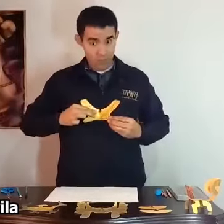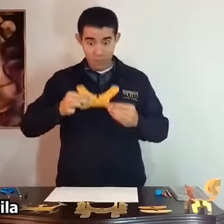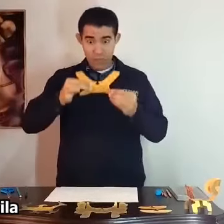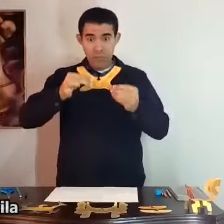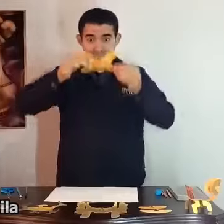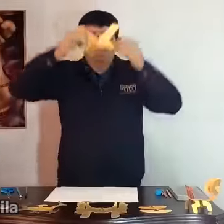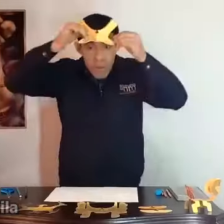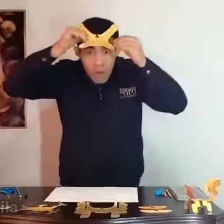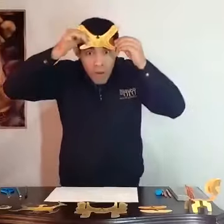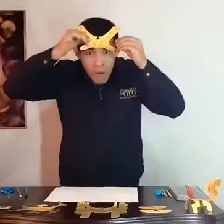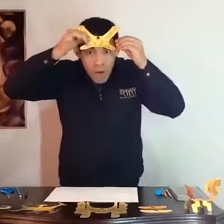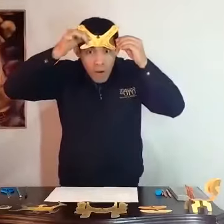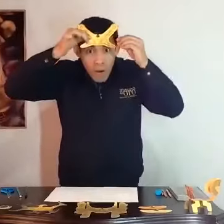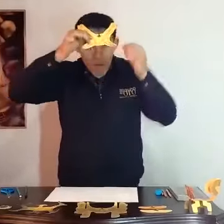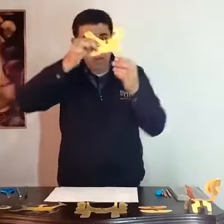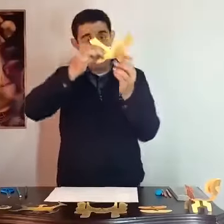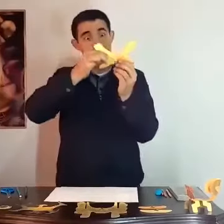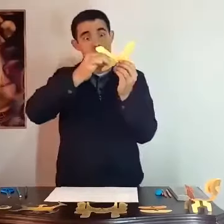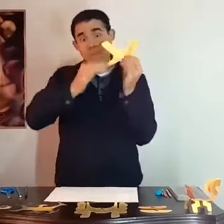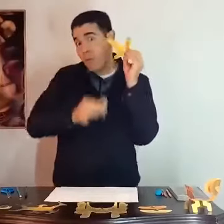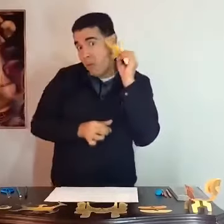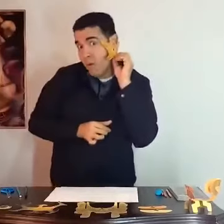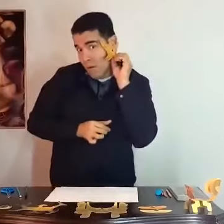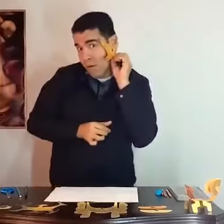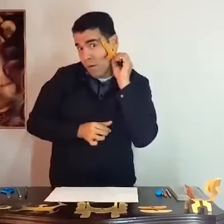pecho? ¿En la frente? ¿En la oreja?